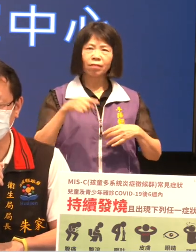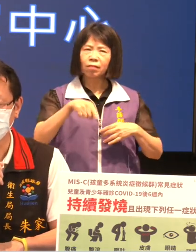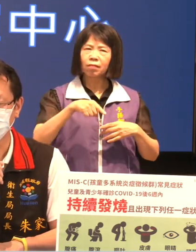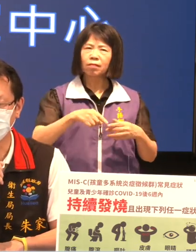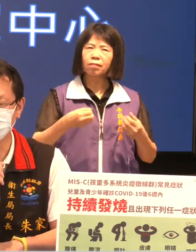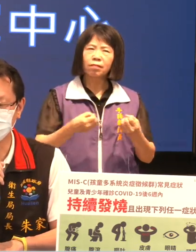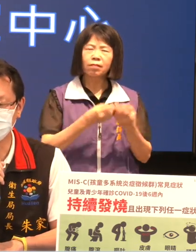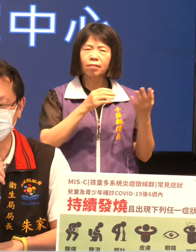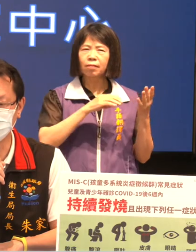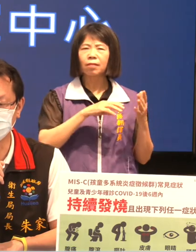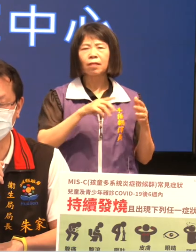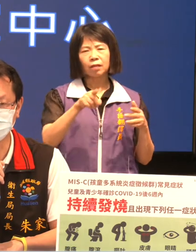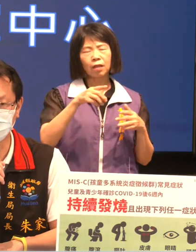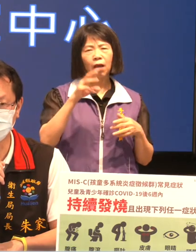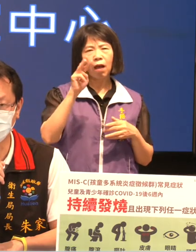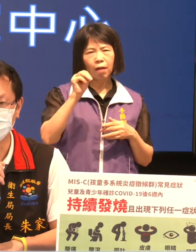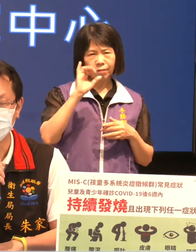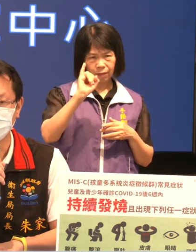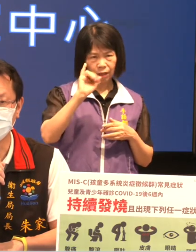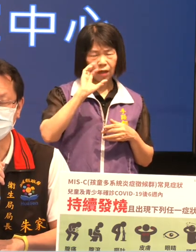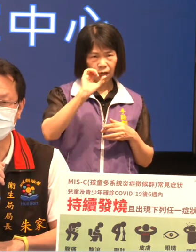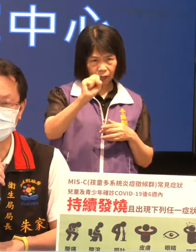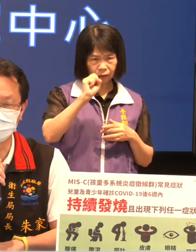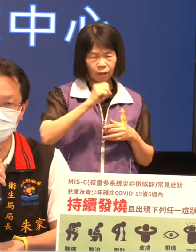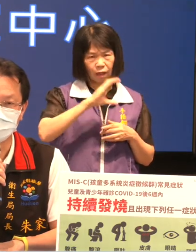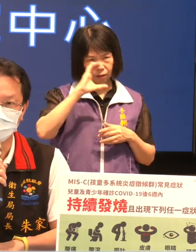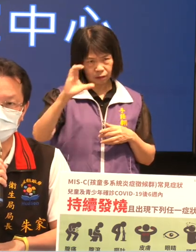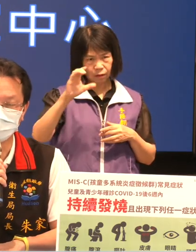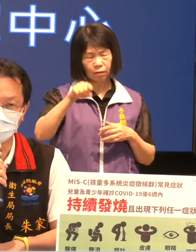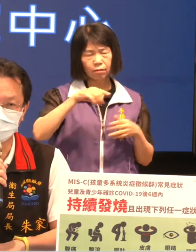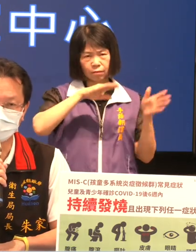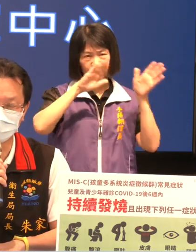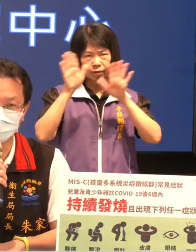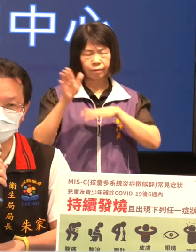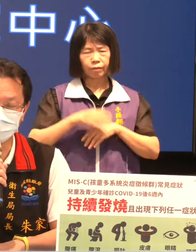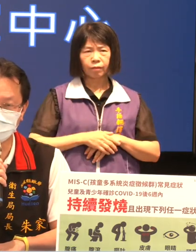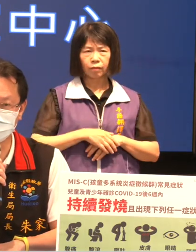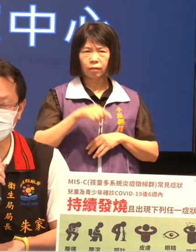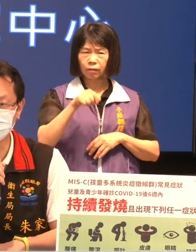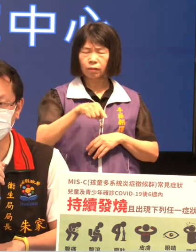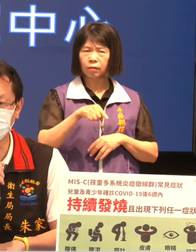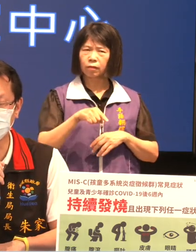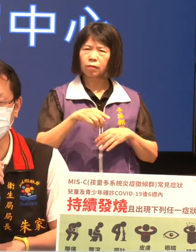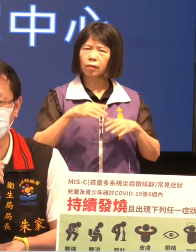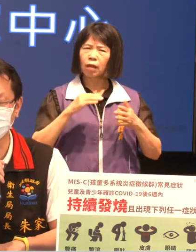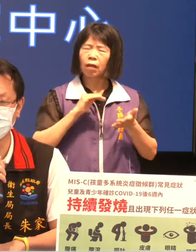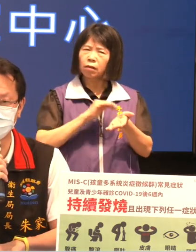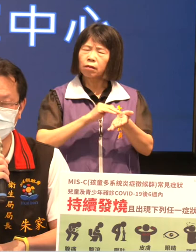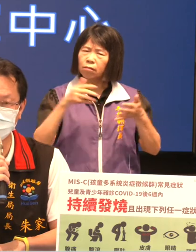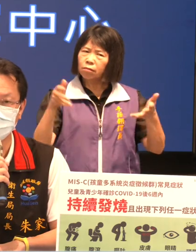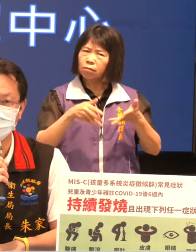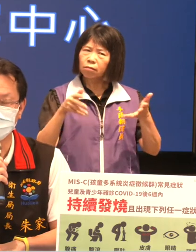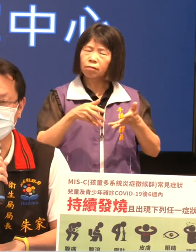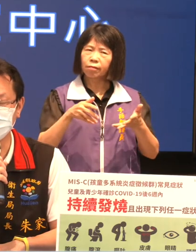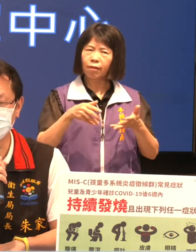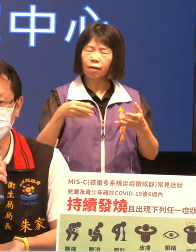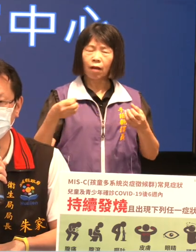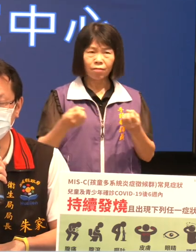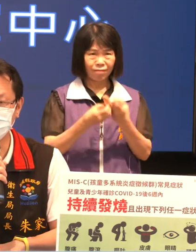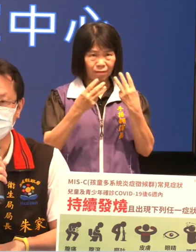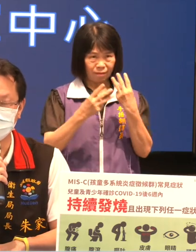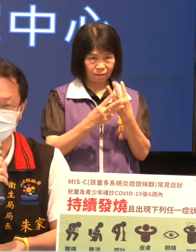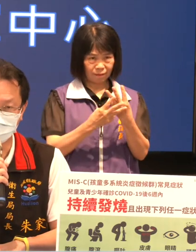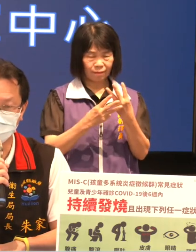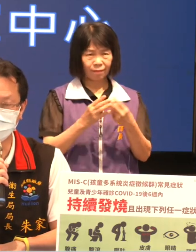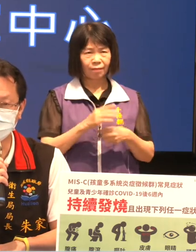以这是MIS-7的一个状况那其实它整个临床上的症状跟发炎的反应，那其实跟